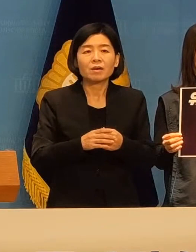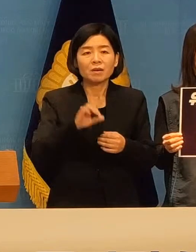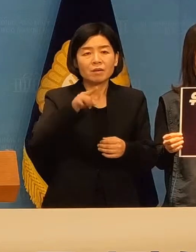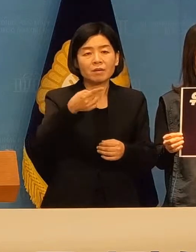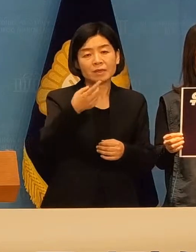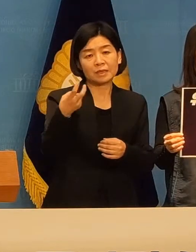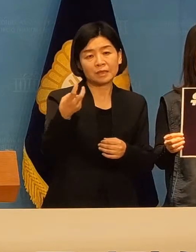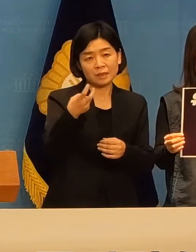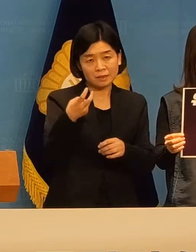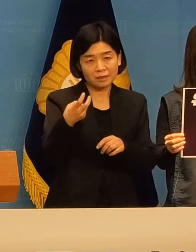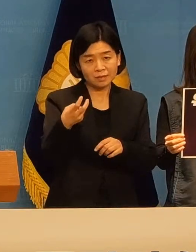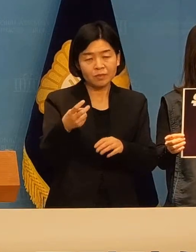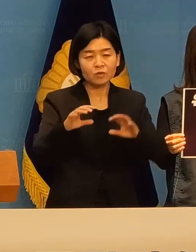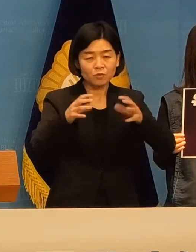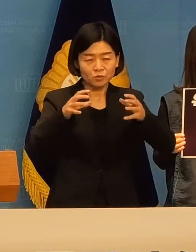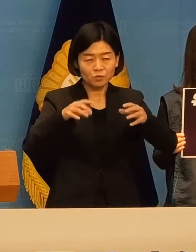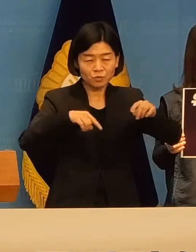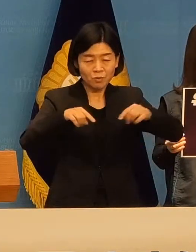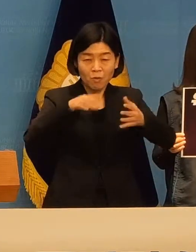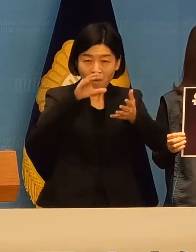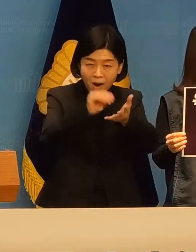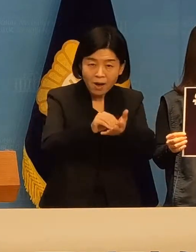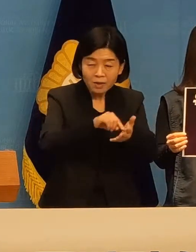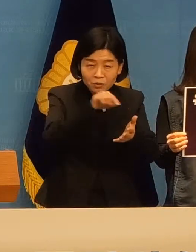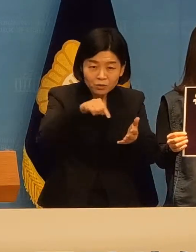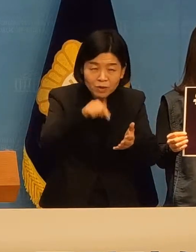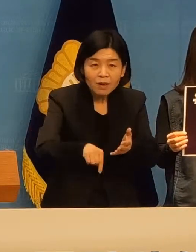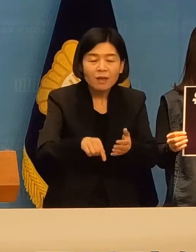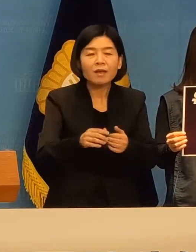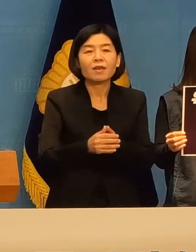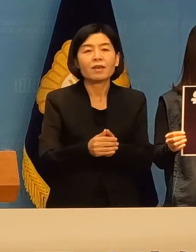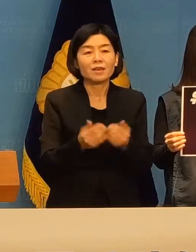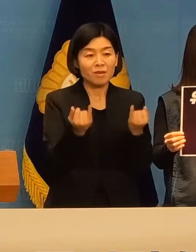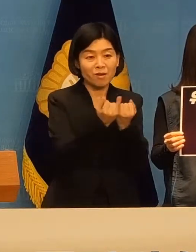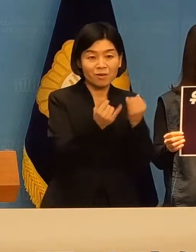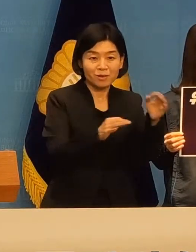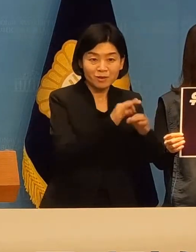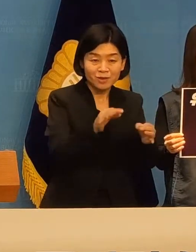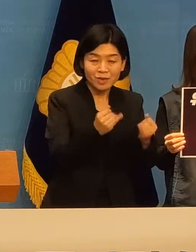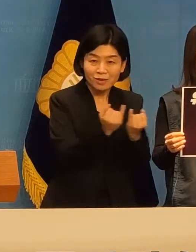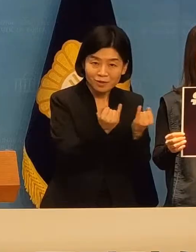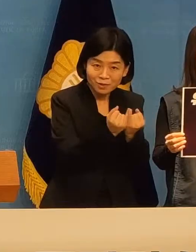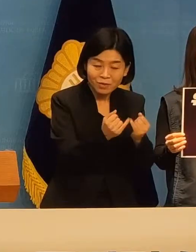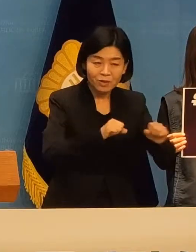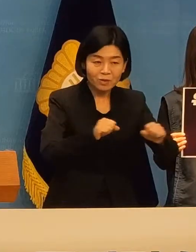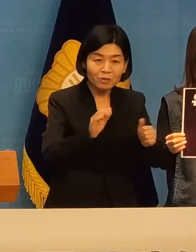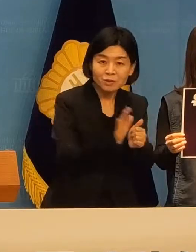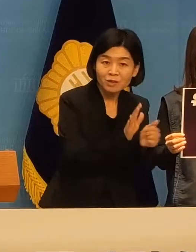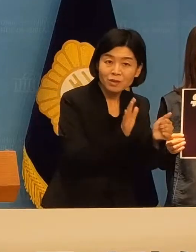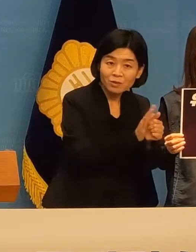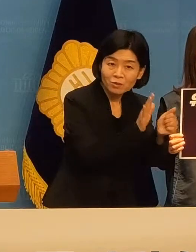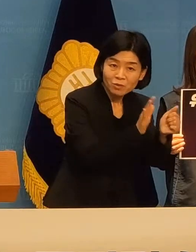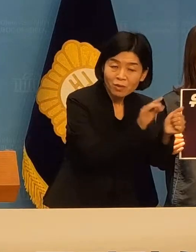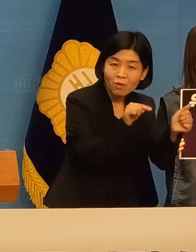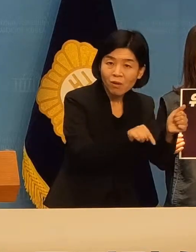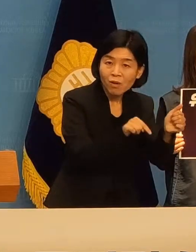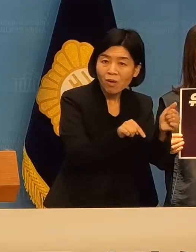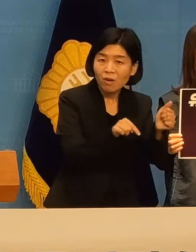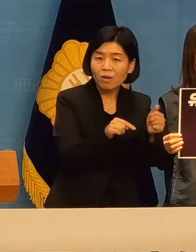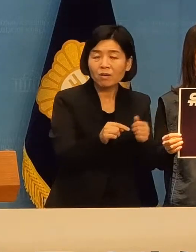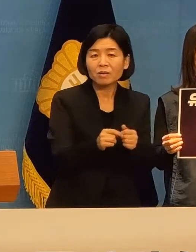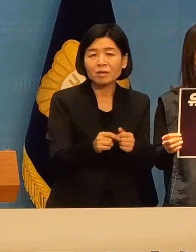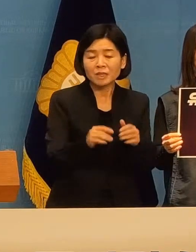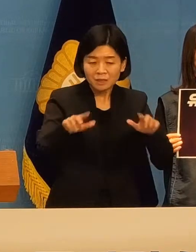123개의 국정과제에 여성경제활동 지원이 지금 우리의 처한 현실에 맞는